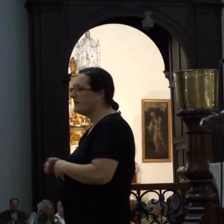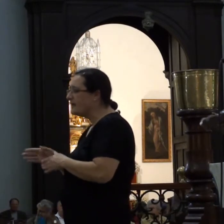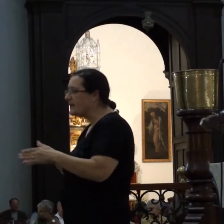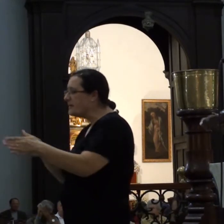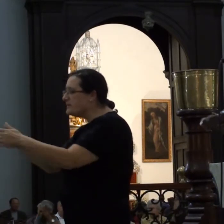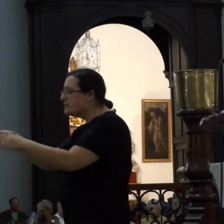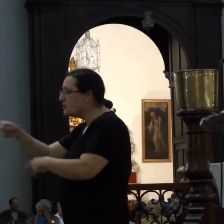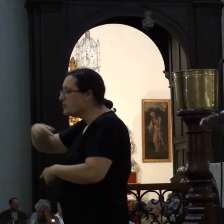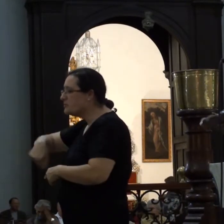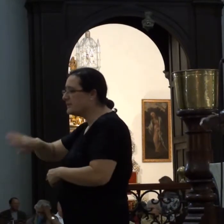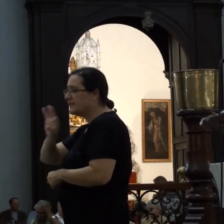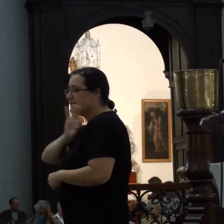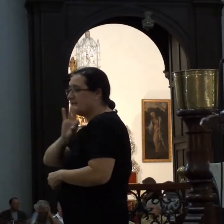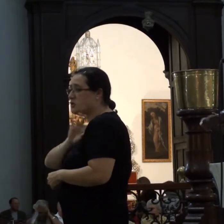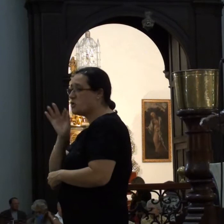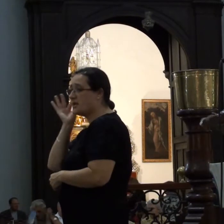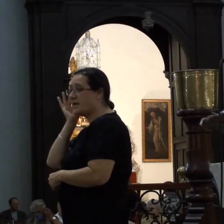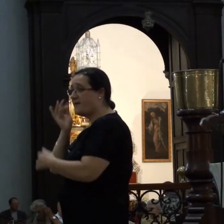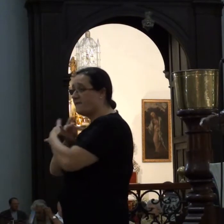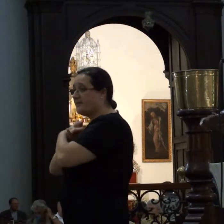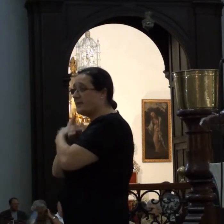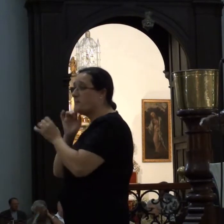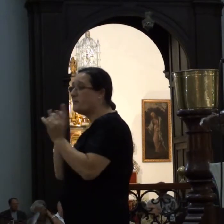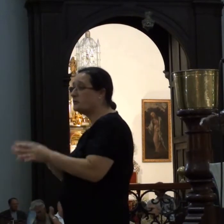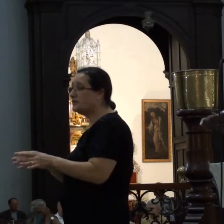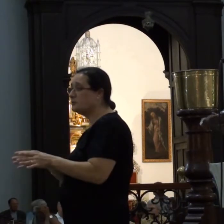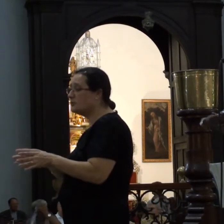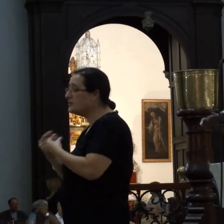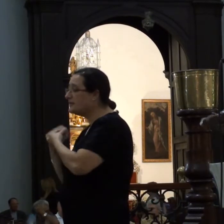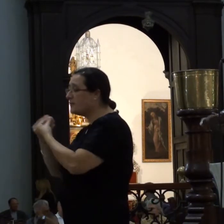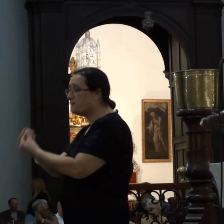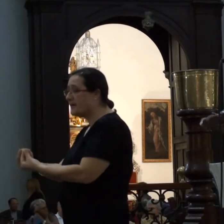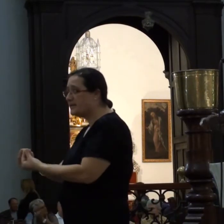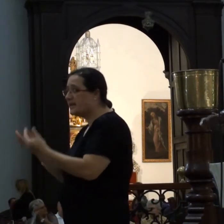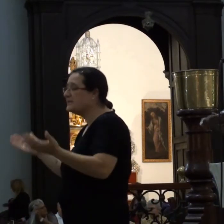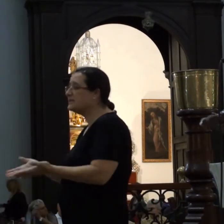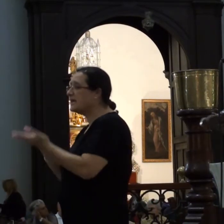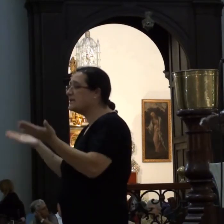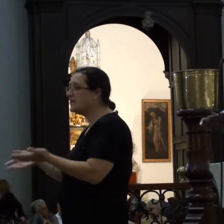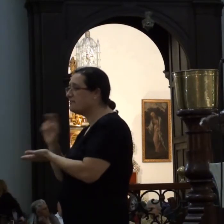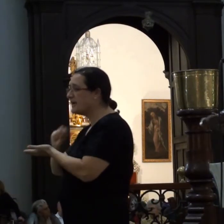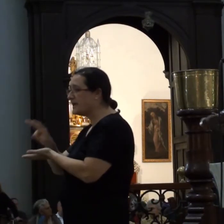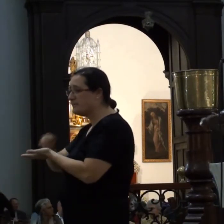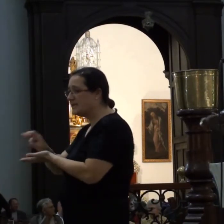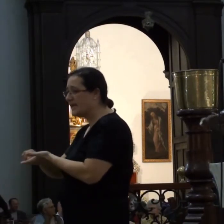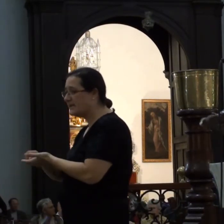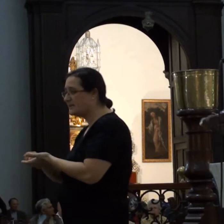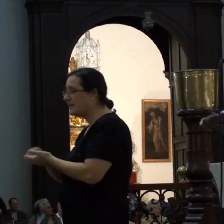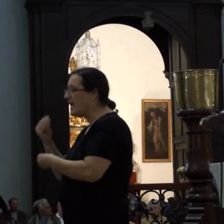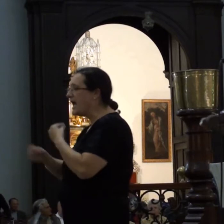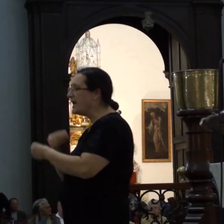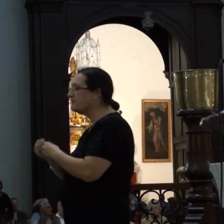Nuestra Señora de la prontitud va con nosotros y nos alienta en caminar y hay una urgencia